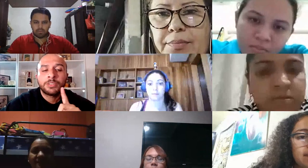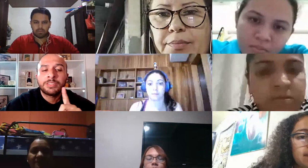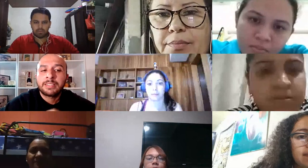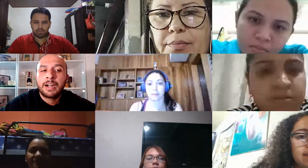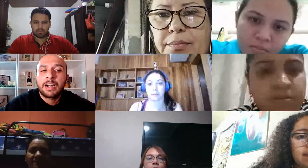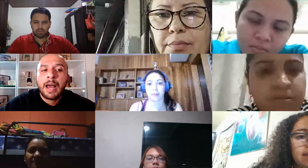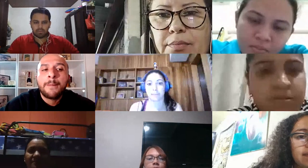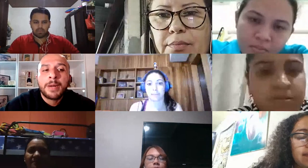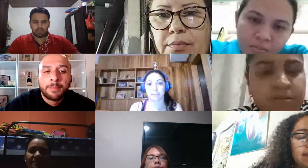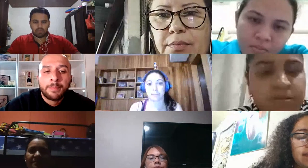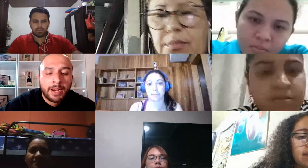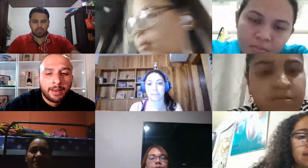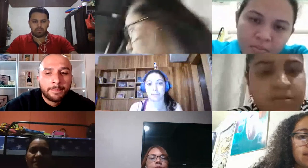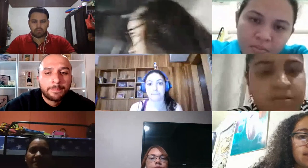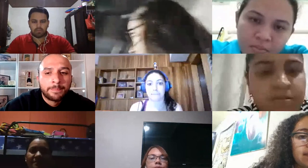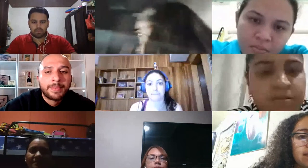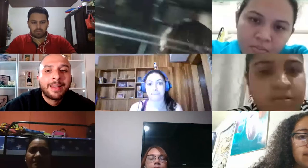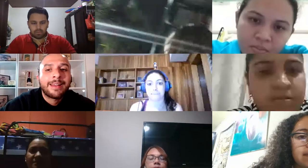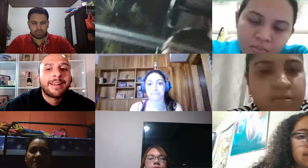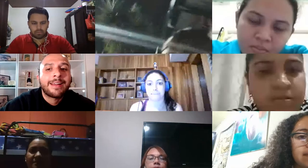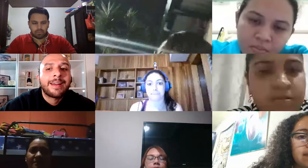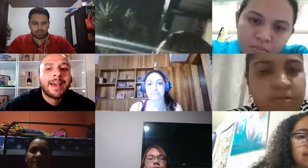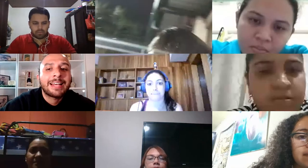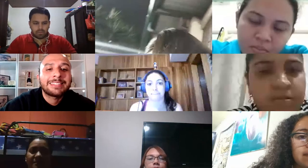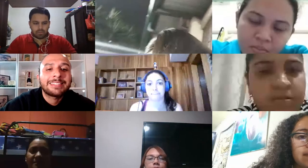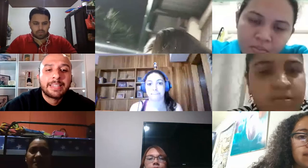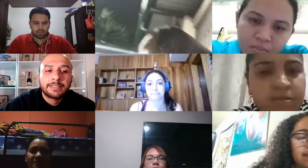Vamos a hacer la primera. Gracias.